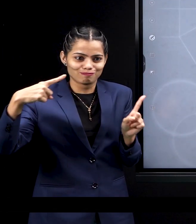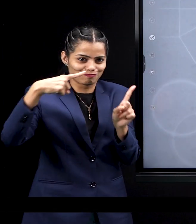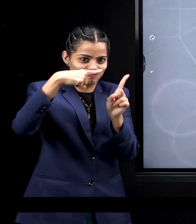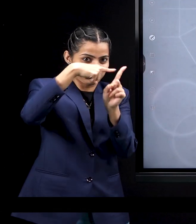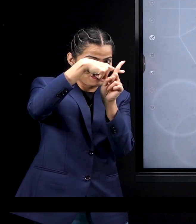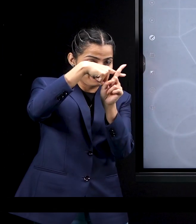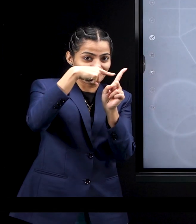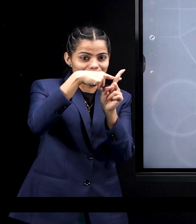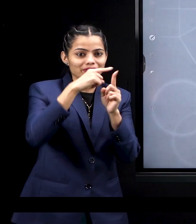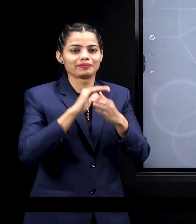வெட்டும் கோடுகள்,